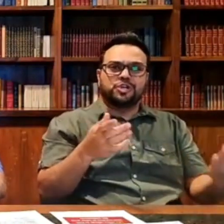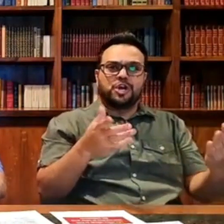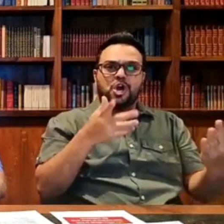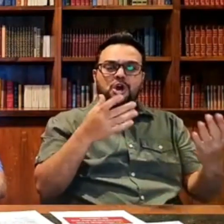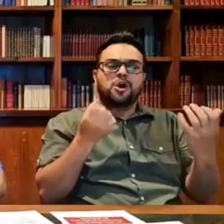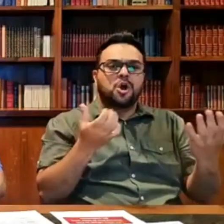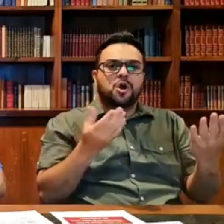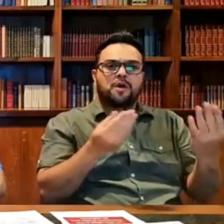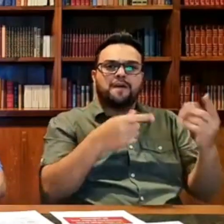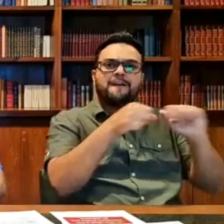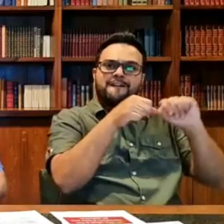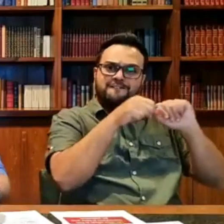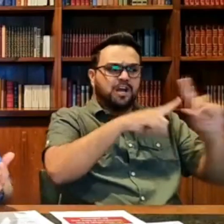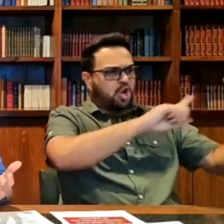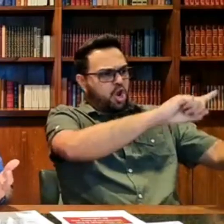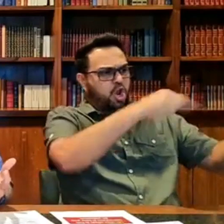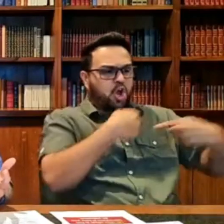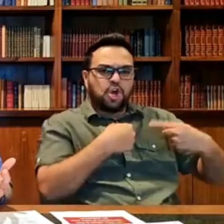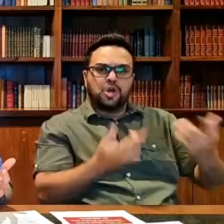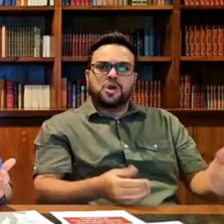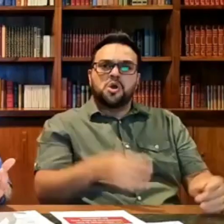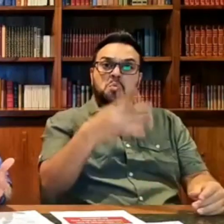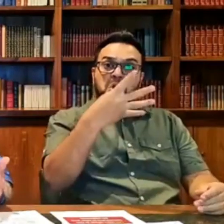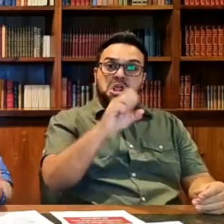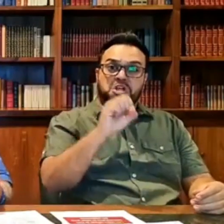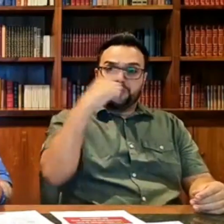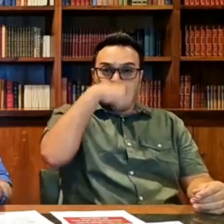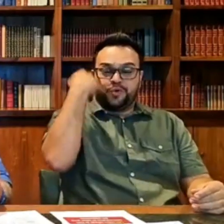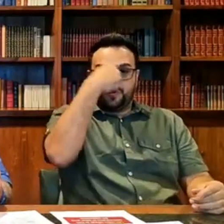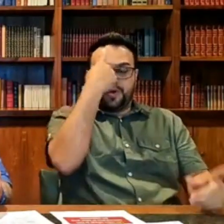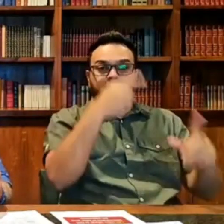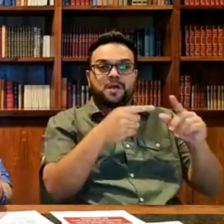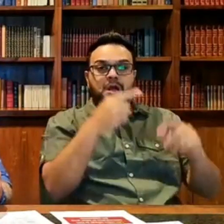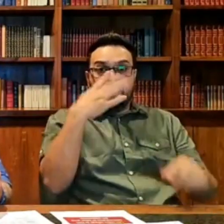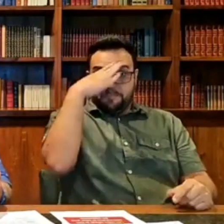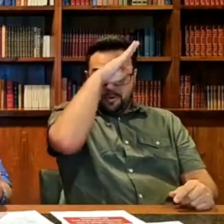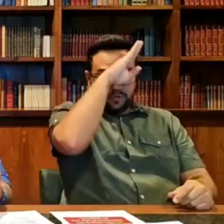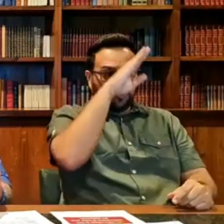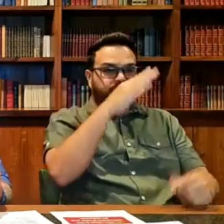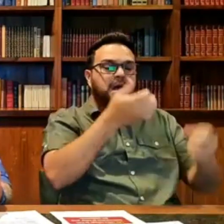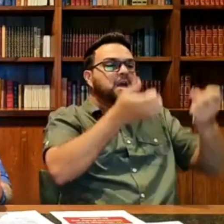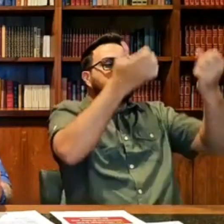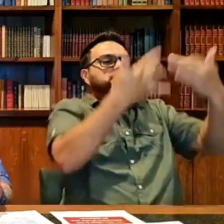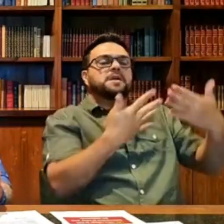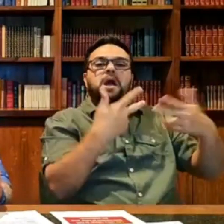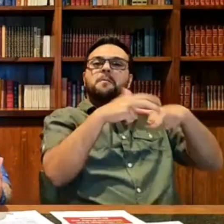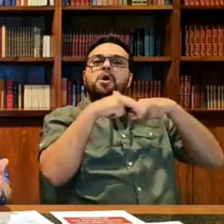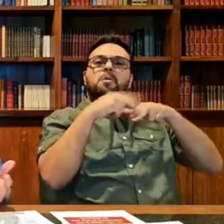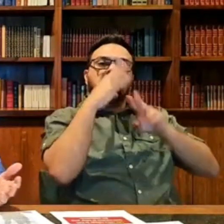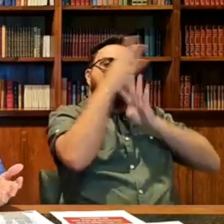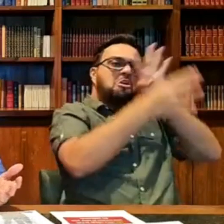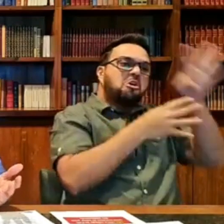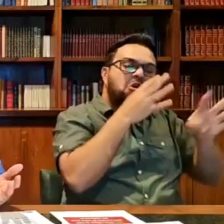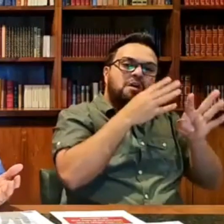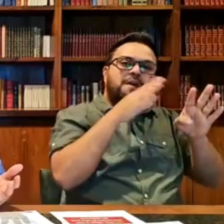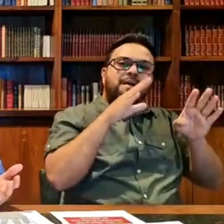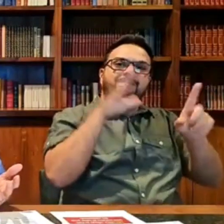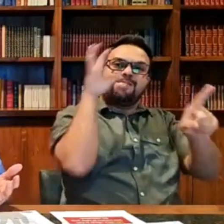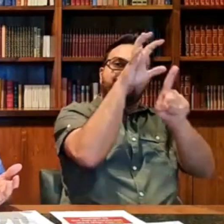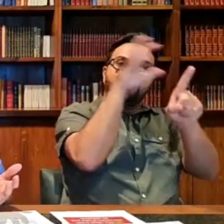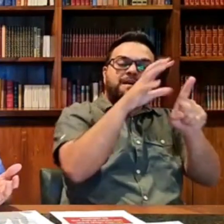covardia. O que faz isso aqui? 48 horas para se manifestar sobre acusações de incitação à